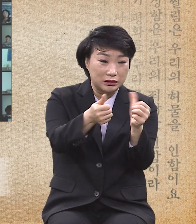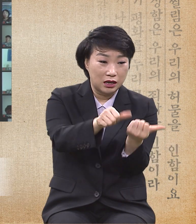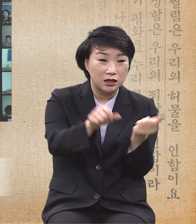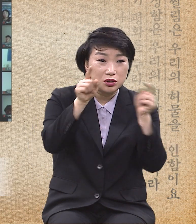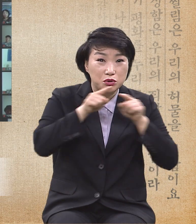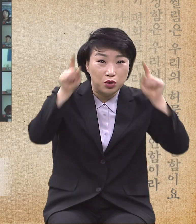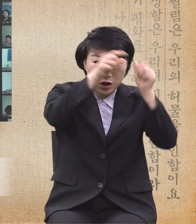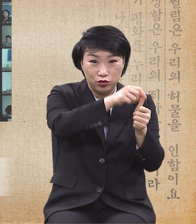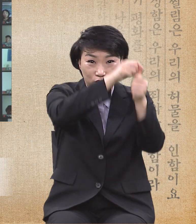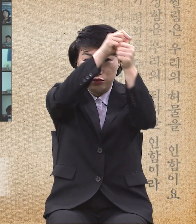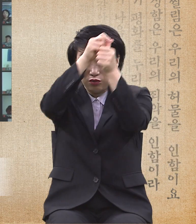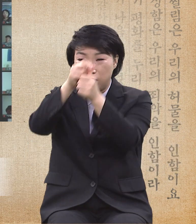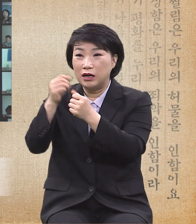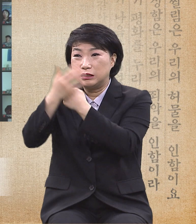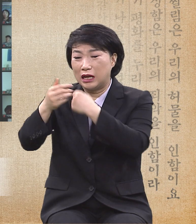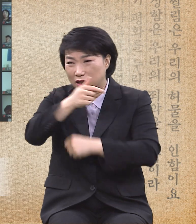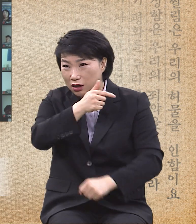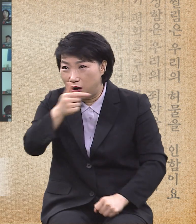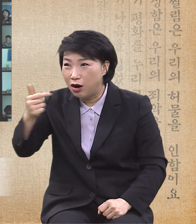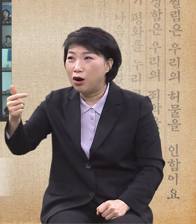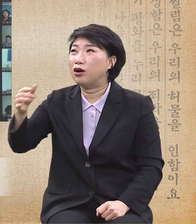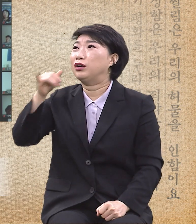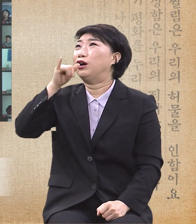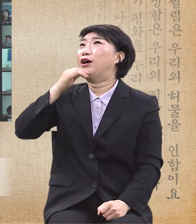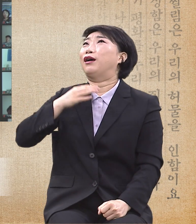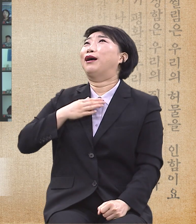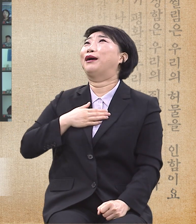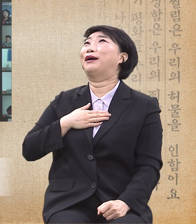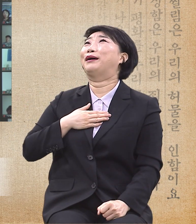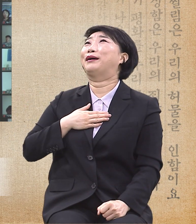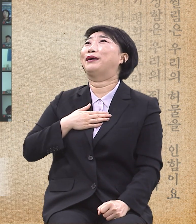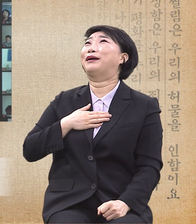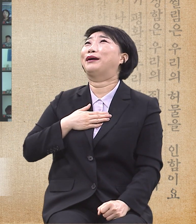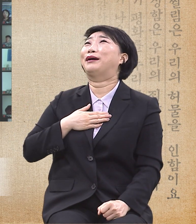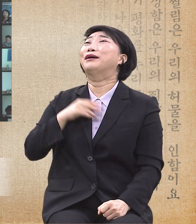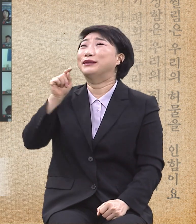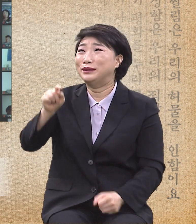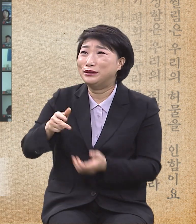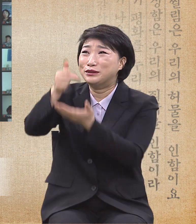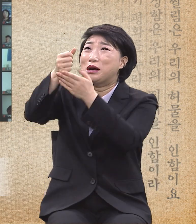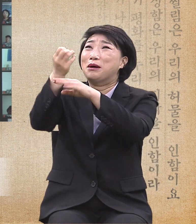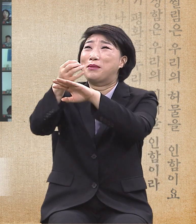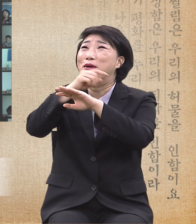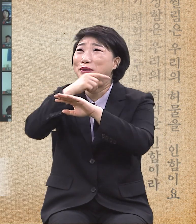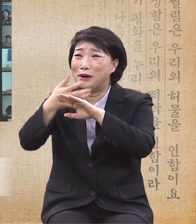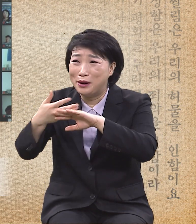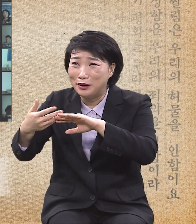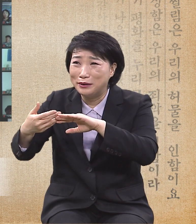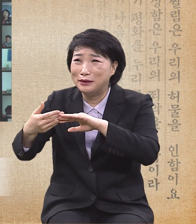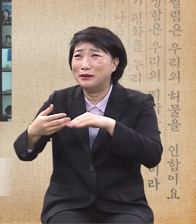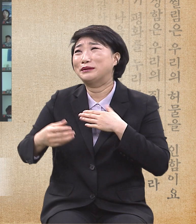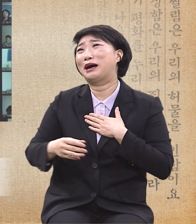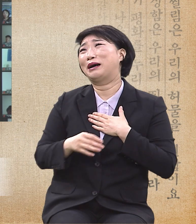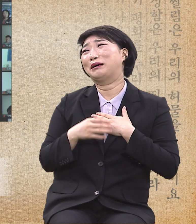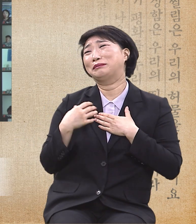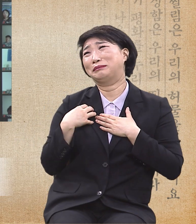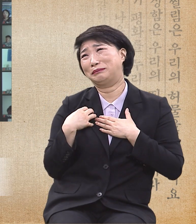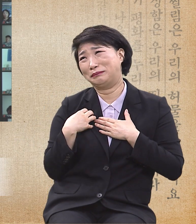지옥에서 구원하니 크신 은혜 앞에 그 보혈 염치 없잖아.